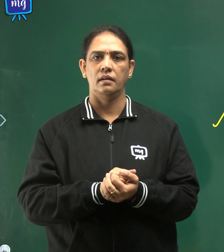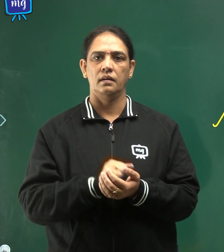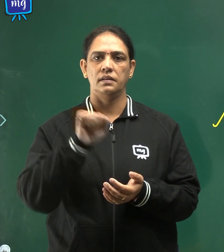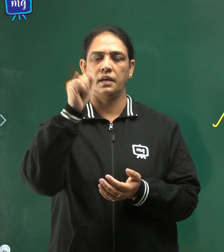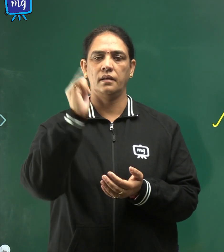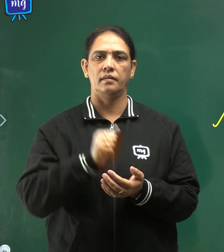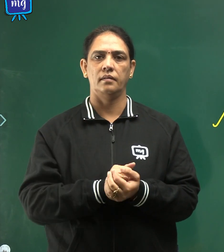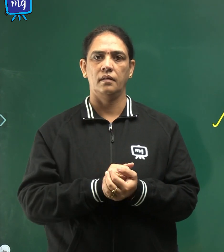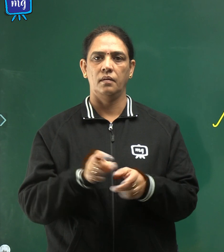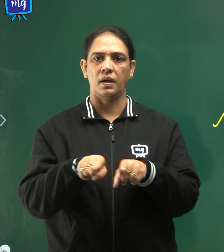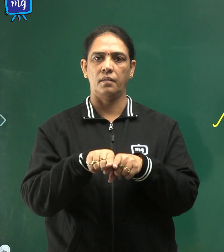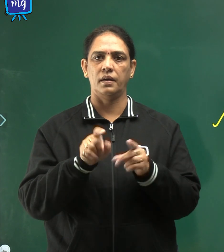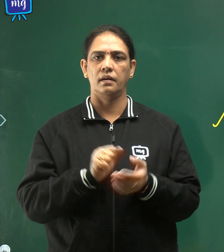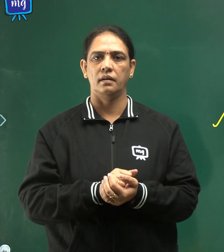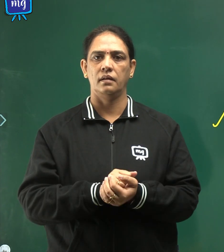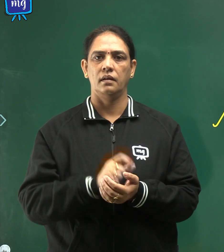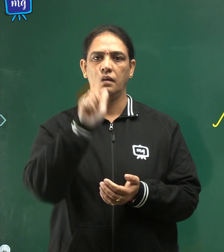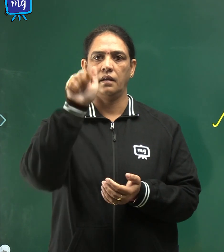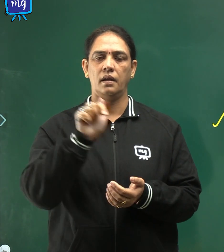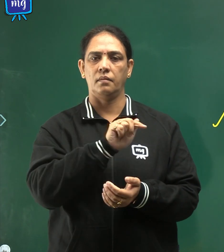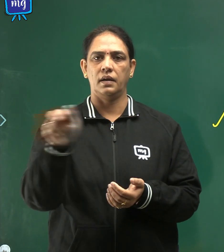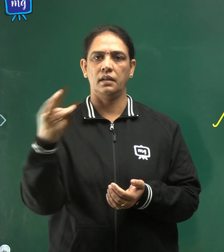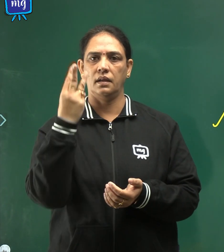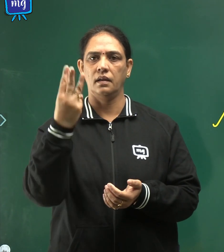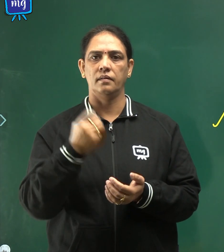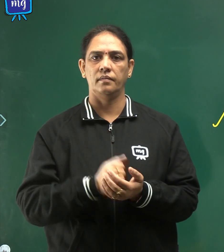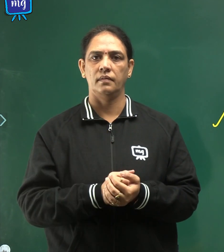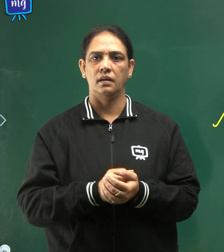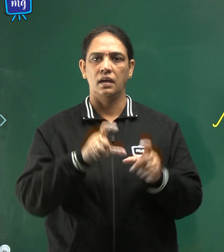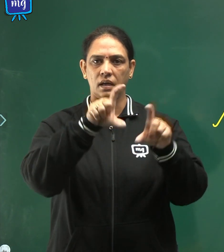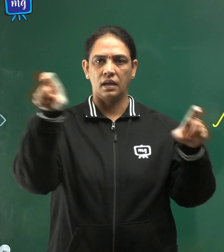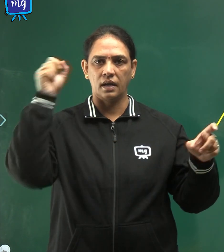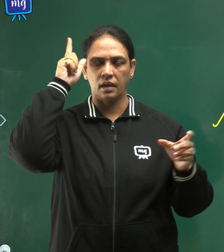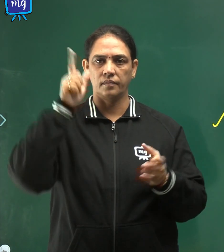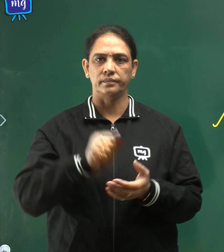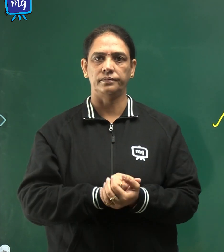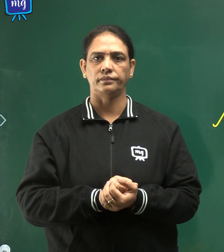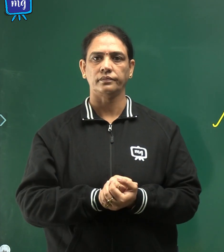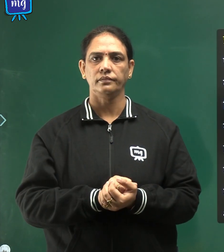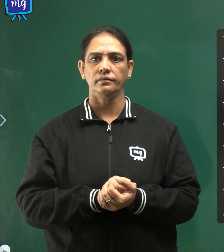2/6 बराबर 1/3। समझ आ गया?